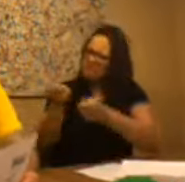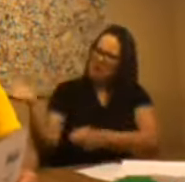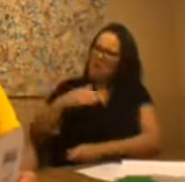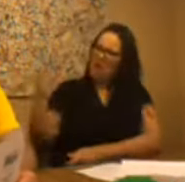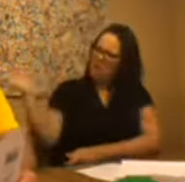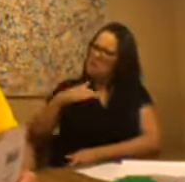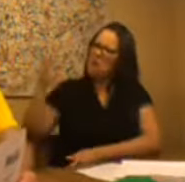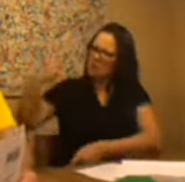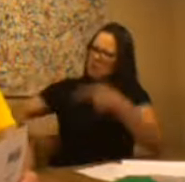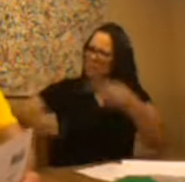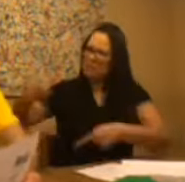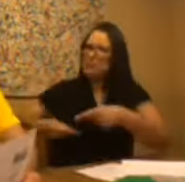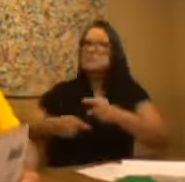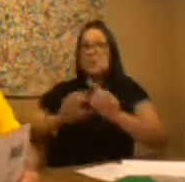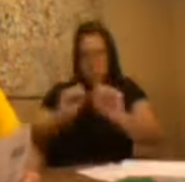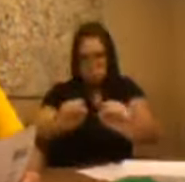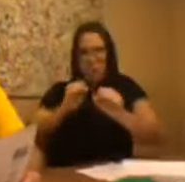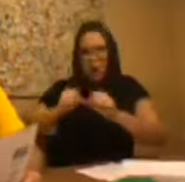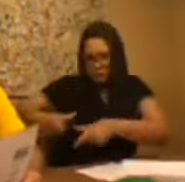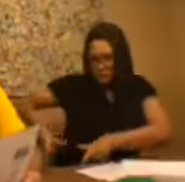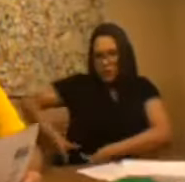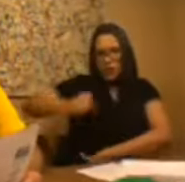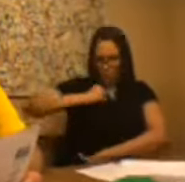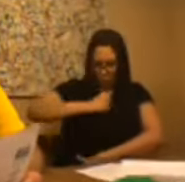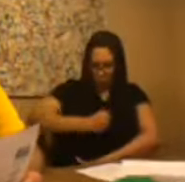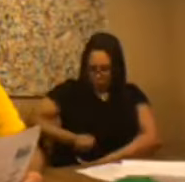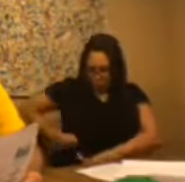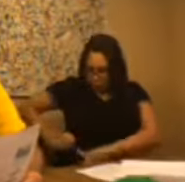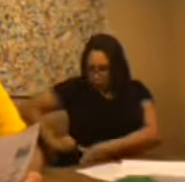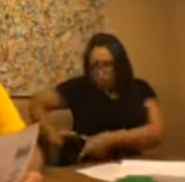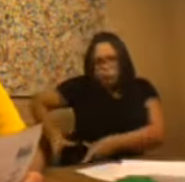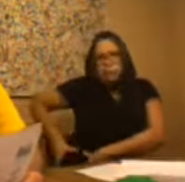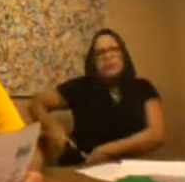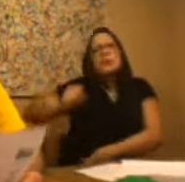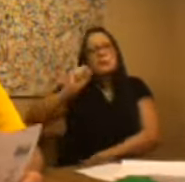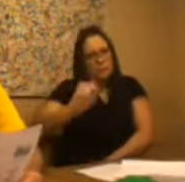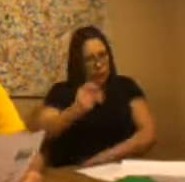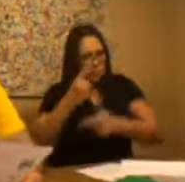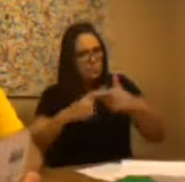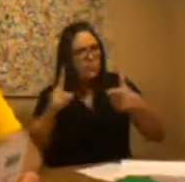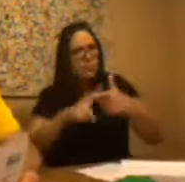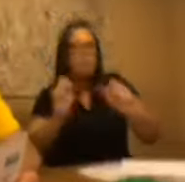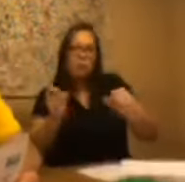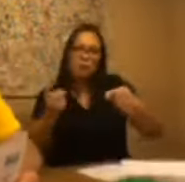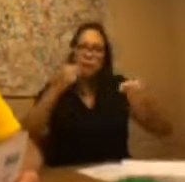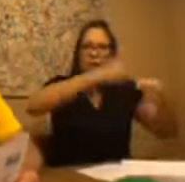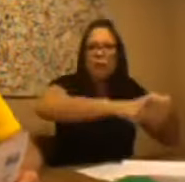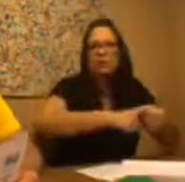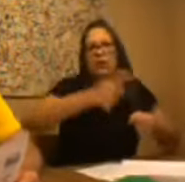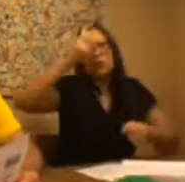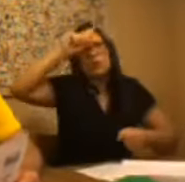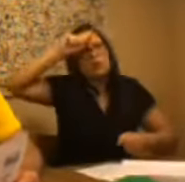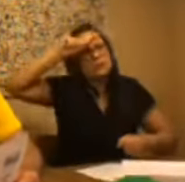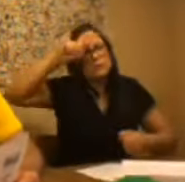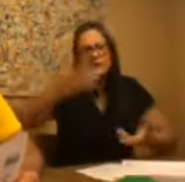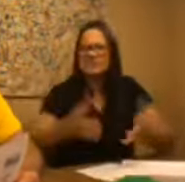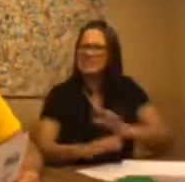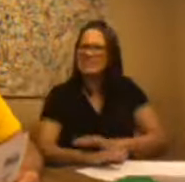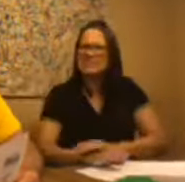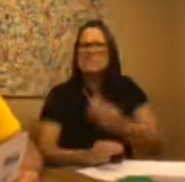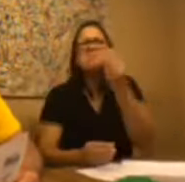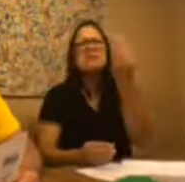posso ter um problema aqui com a bolsa de couro também possa ter que voltar ao hospital para debater o